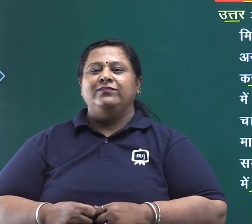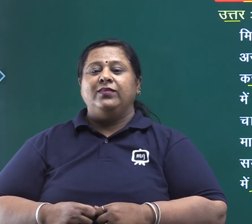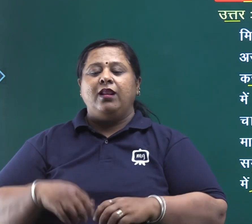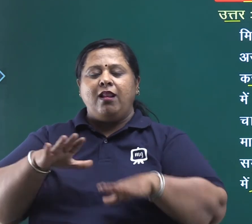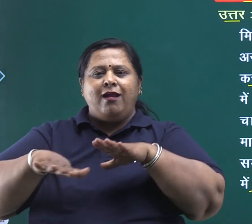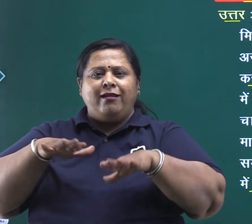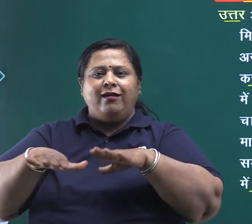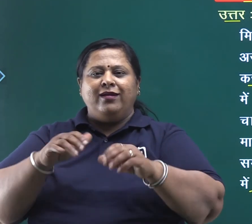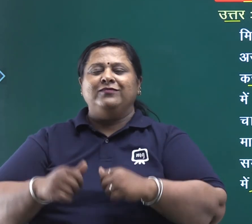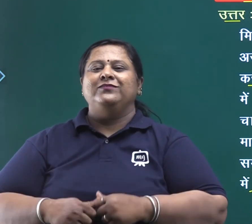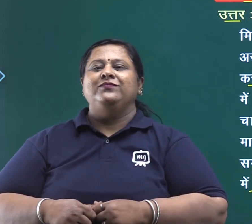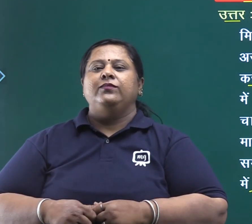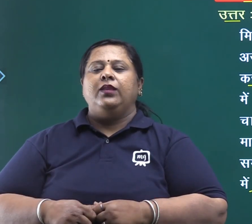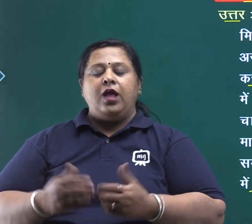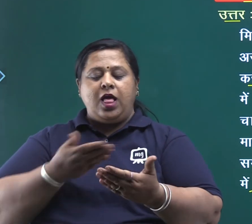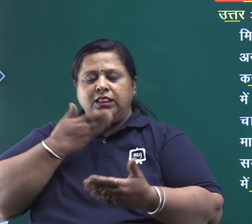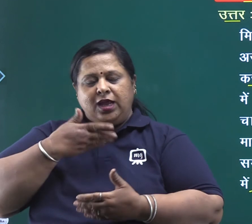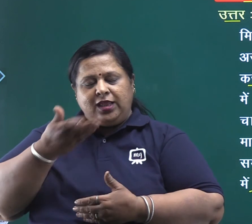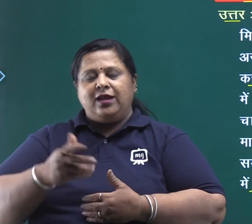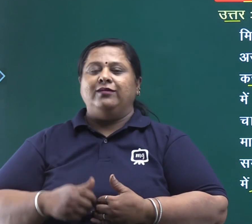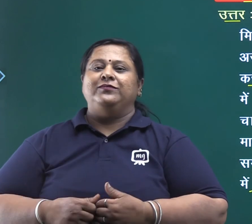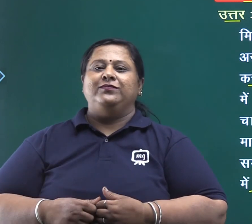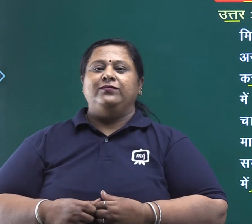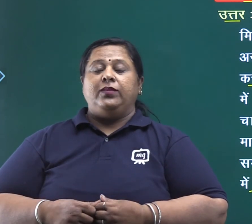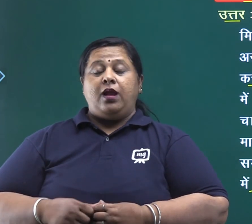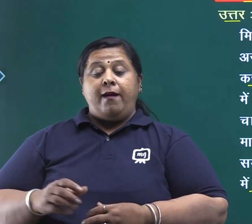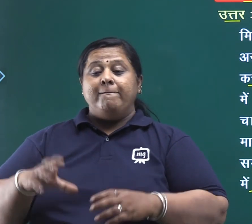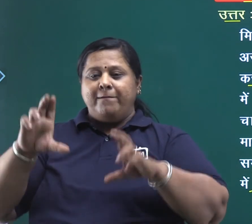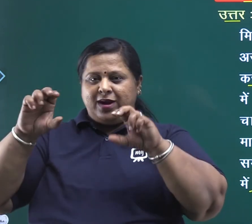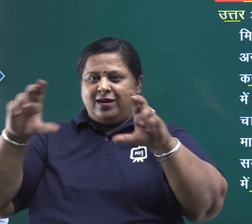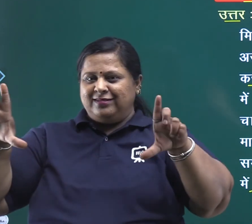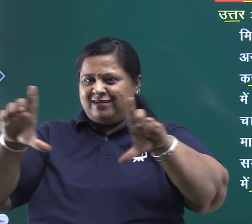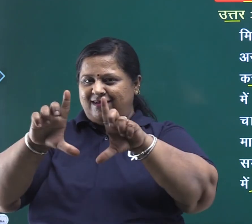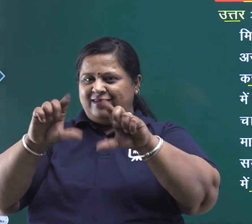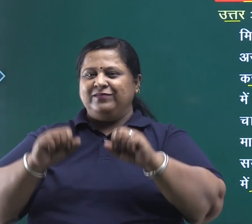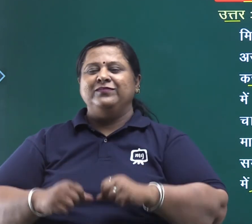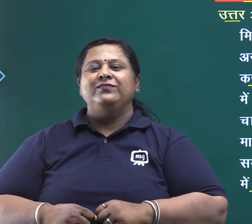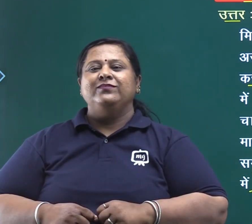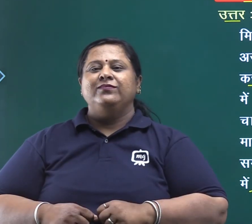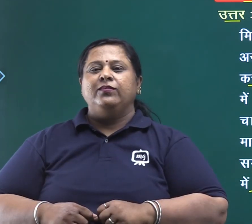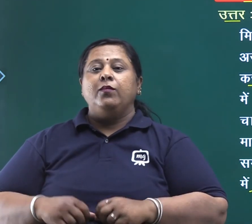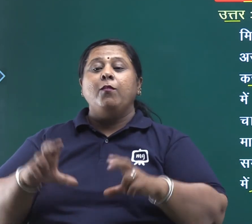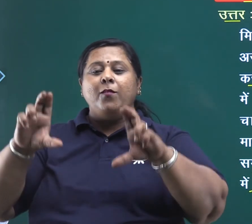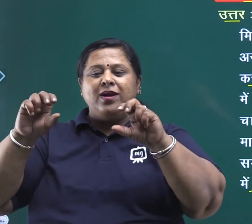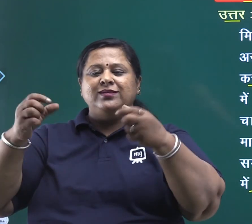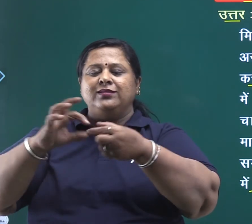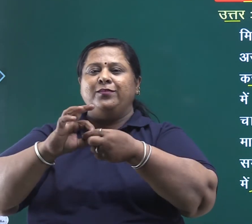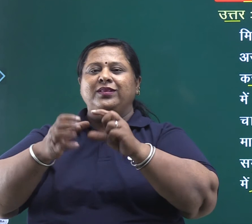नाटक का अध्ययन किया। पाठ का सार, पाठ से